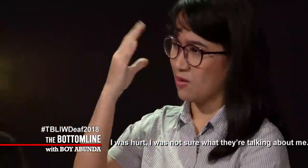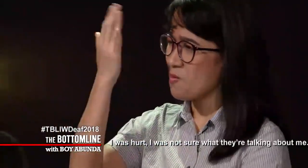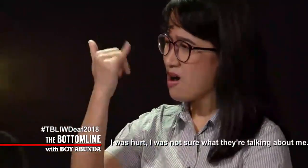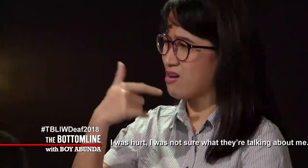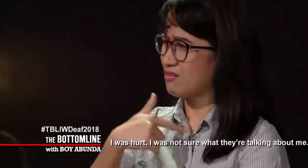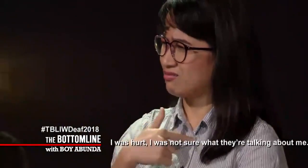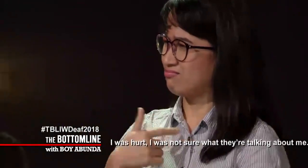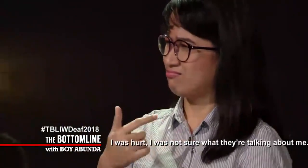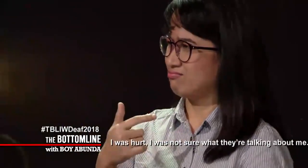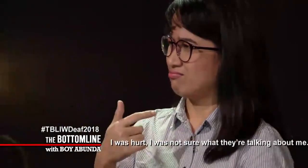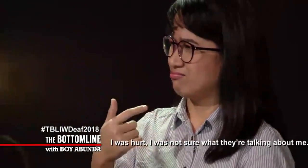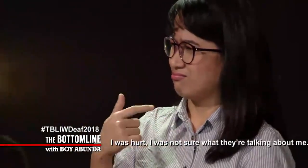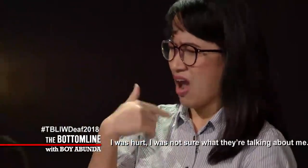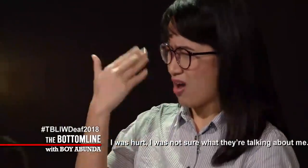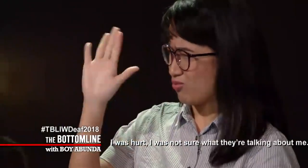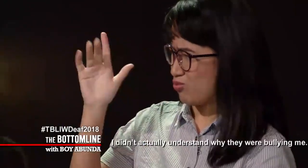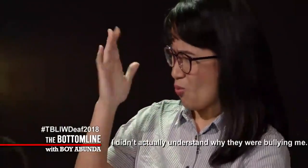sila.